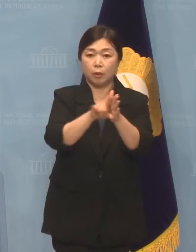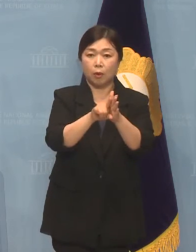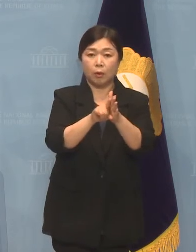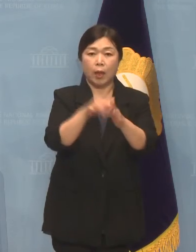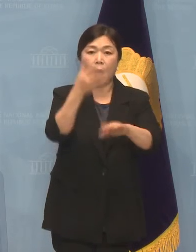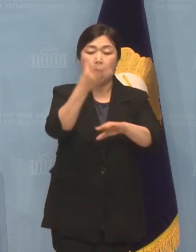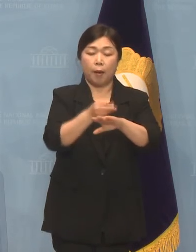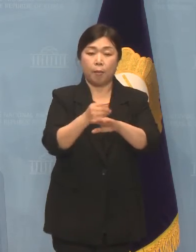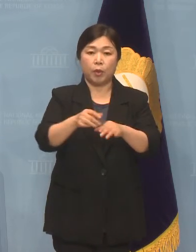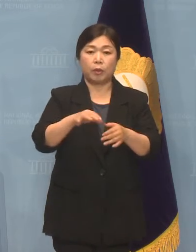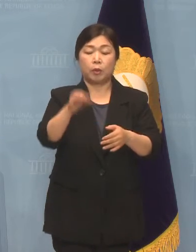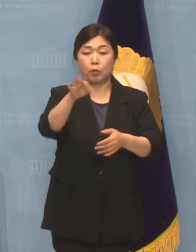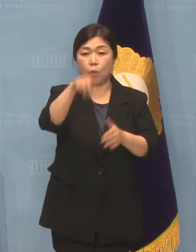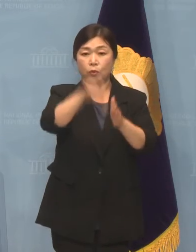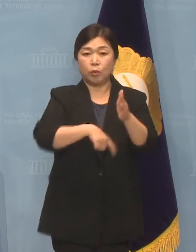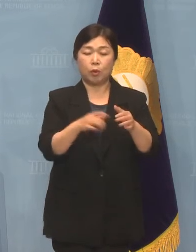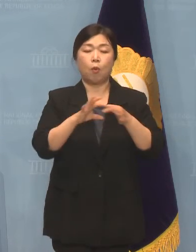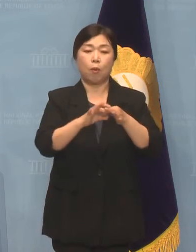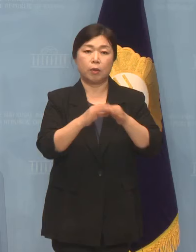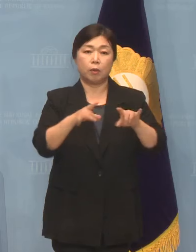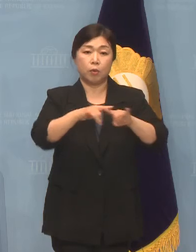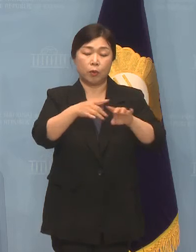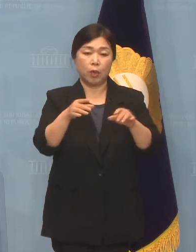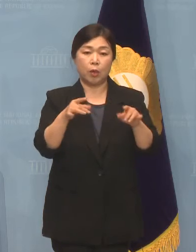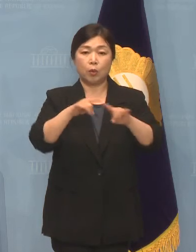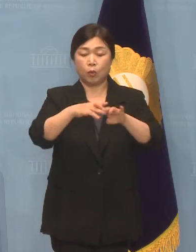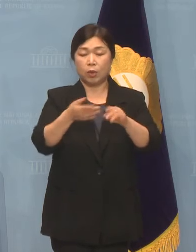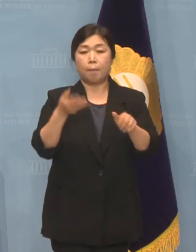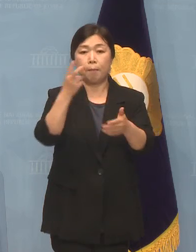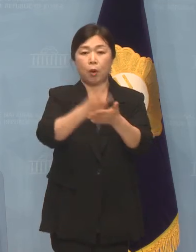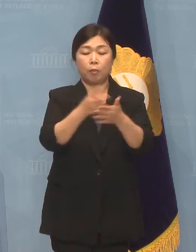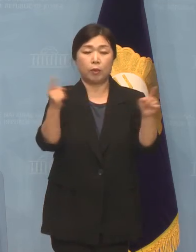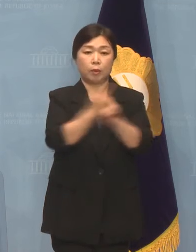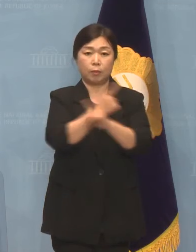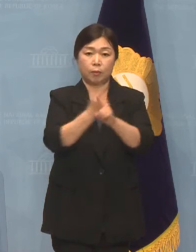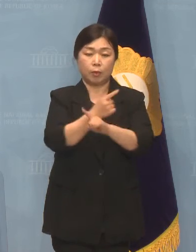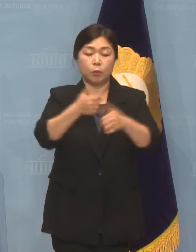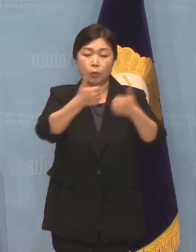인앱 결제 관련 전기통신사업법 개정안을 논의합니다.